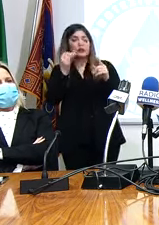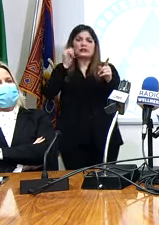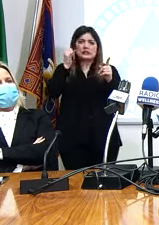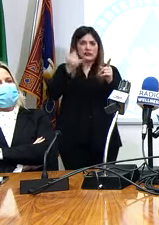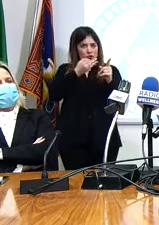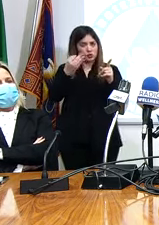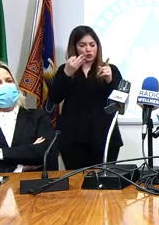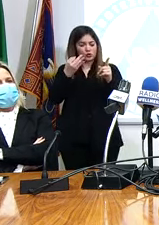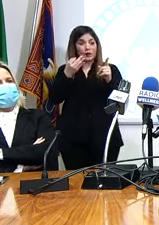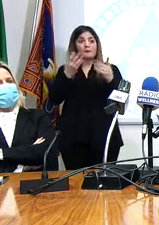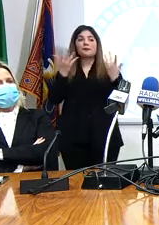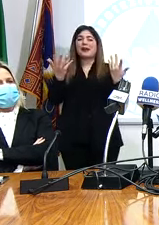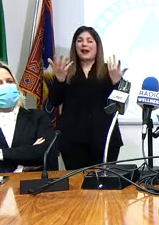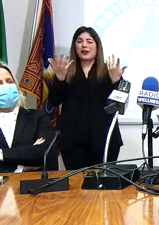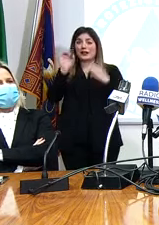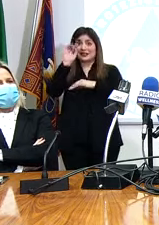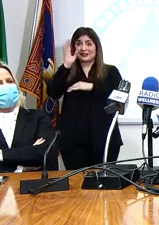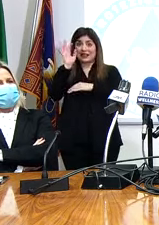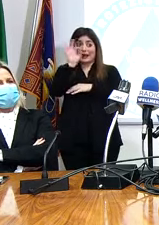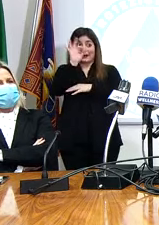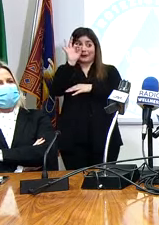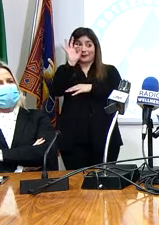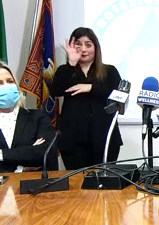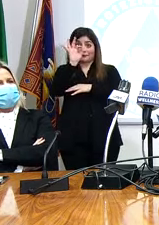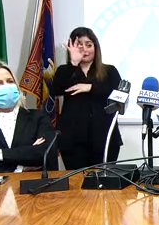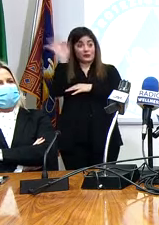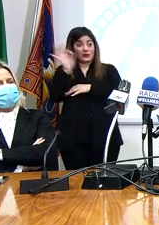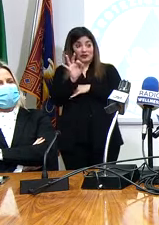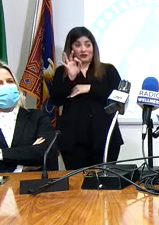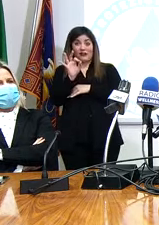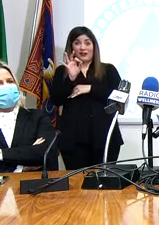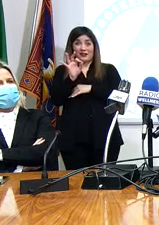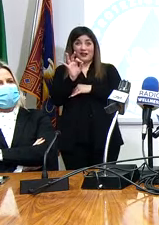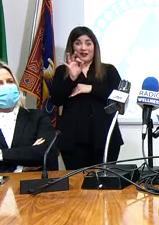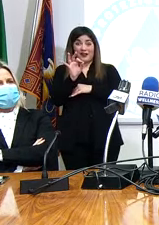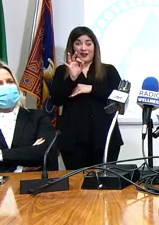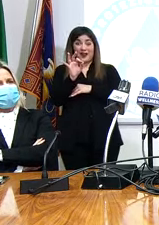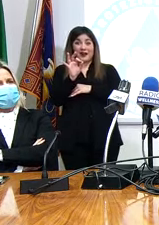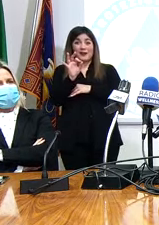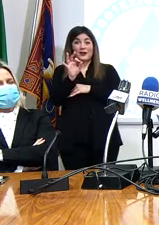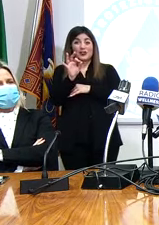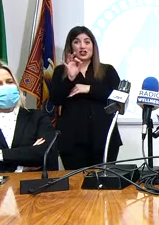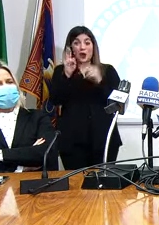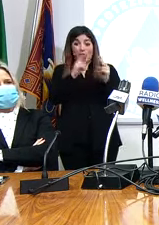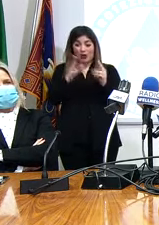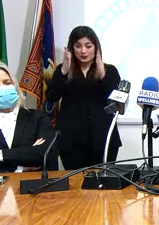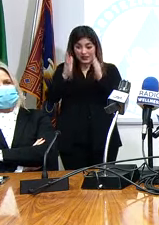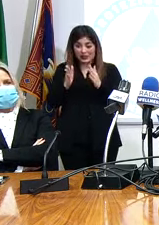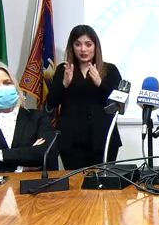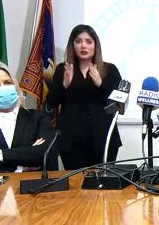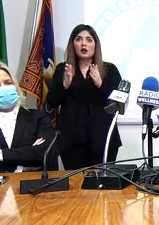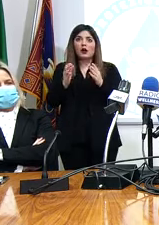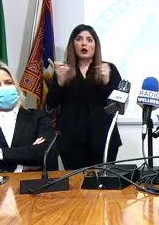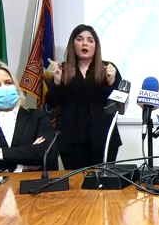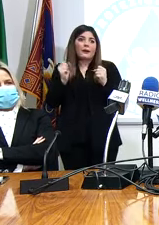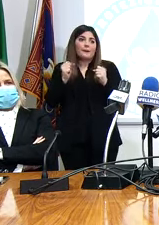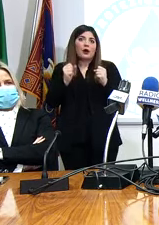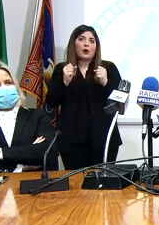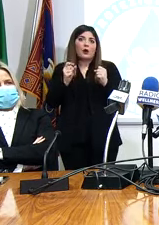parametro dell'incidenza sarà sostituito da quello dell'ospedalizzazione, il timore è che il tasso di ospedalizzazione possa crescere